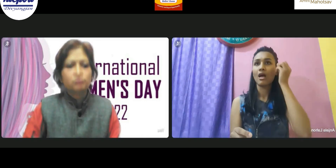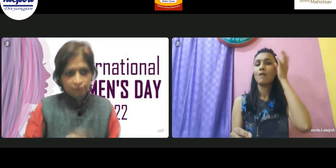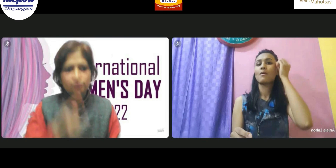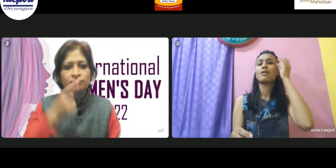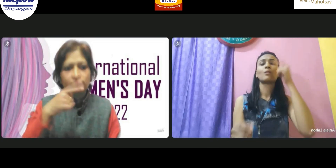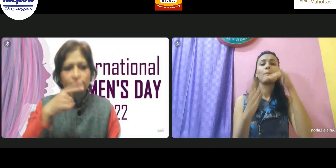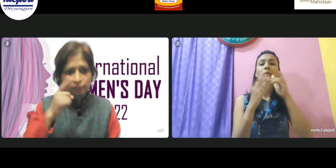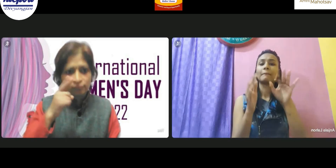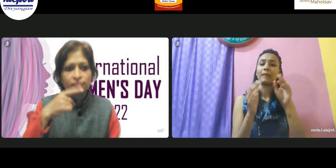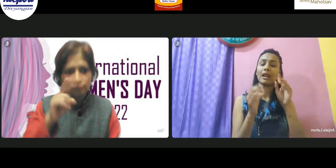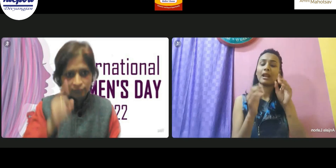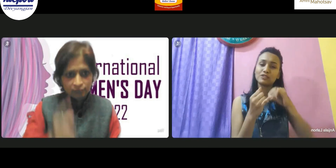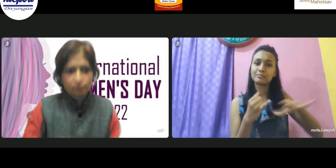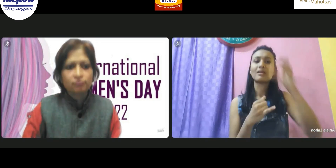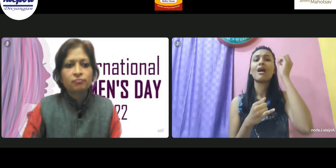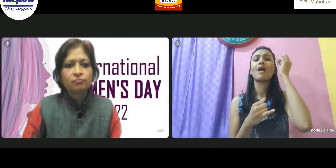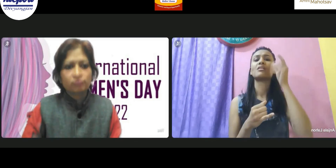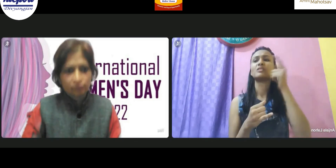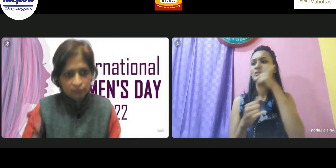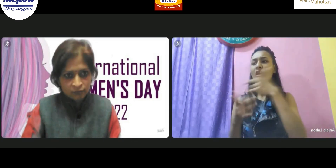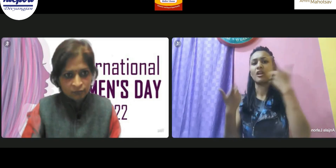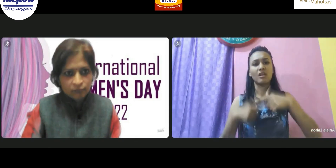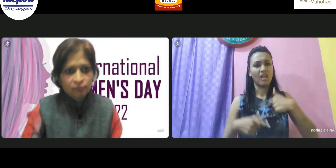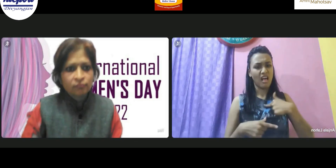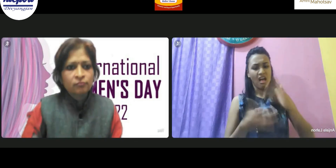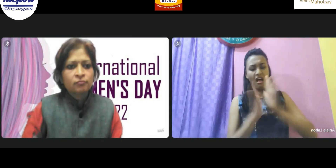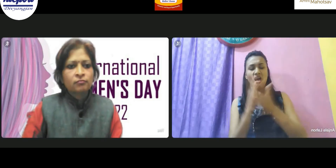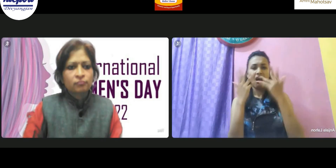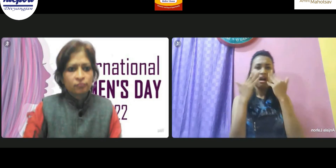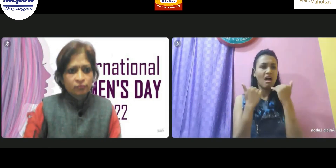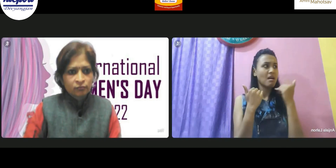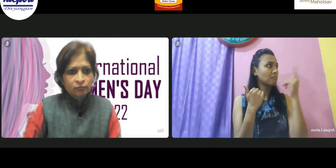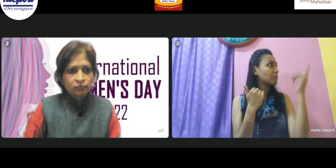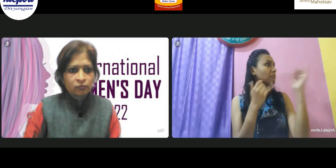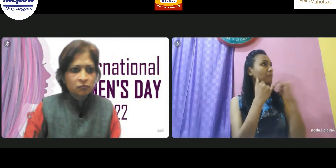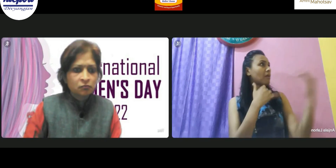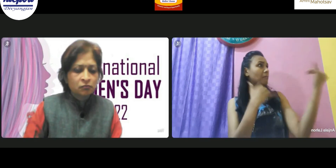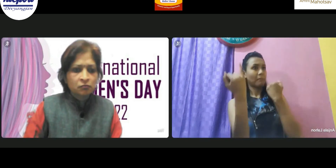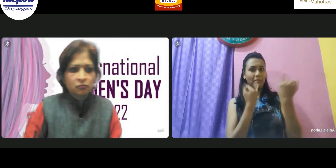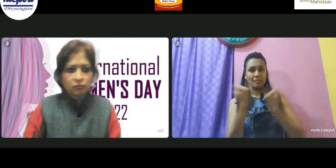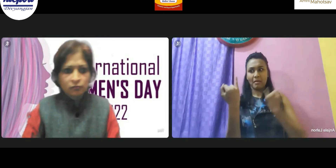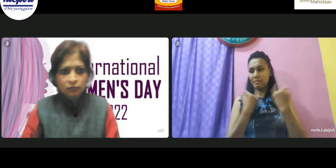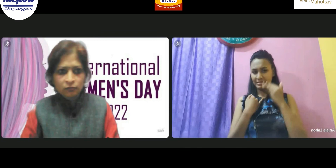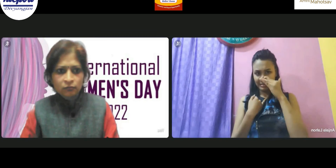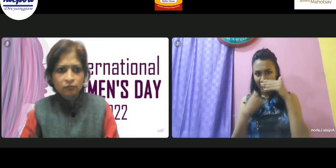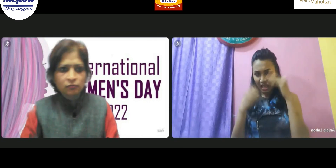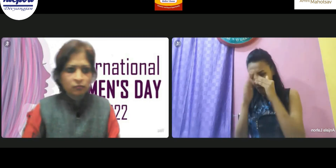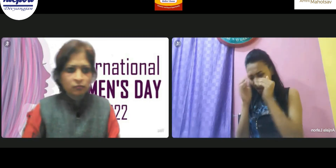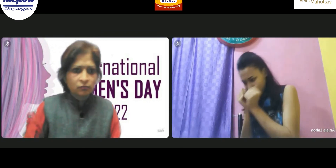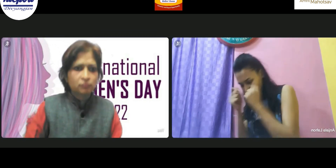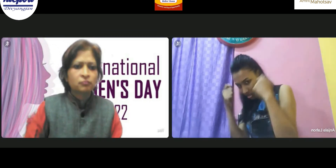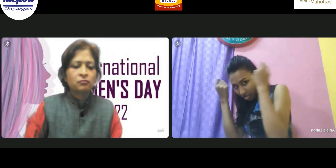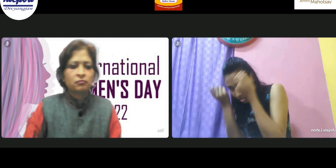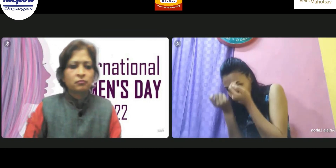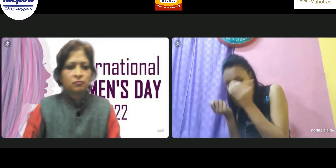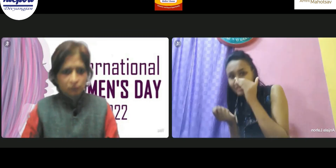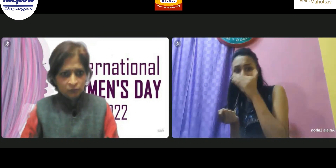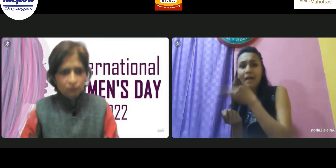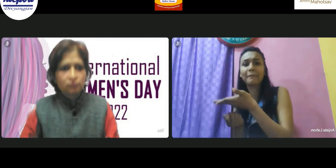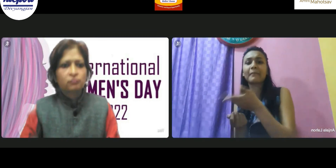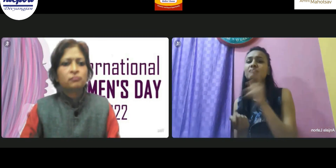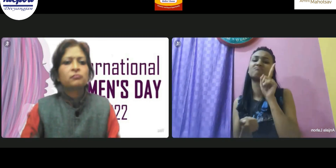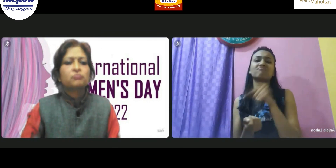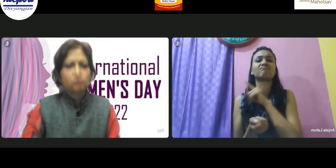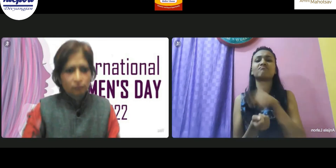अपने लड़कों को ये सारी बातें सिखानी चाहिए कि लड़कियों का भी अधिकार है समाज में, वो अपनी मर्जी से जो चाहे करें।